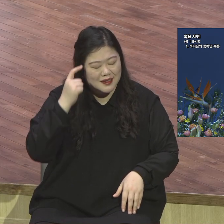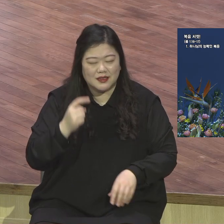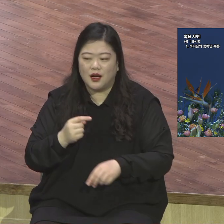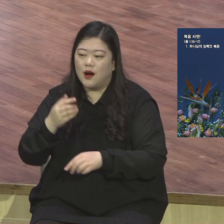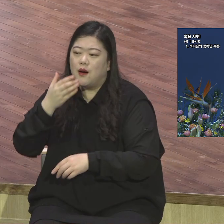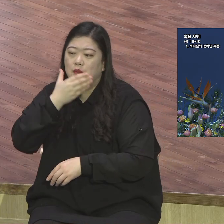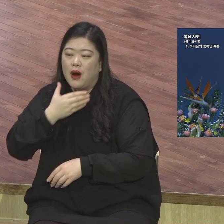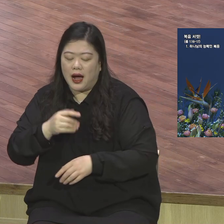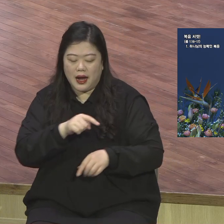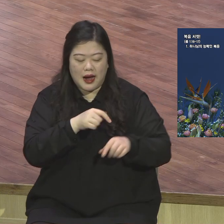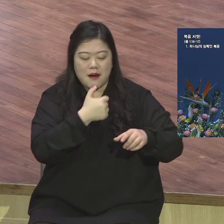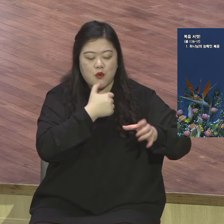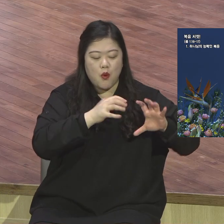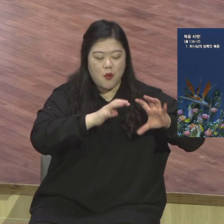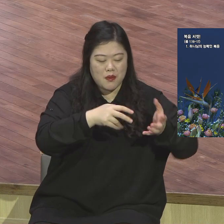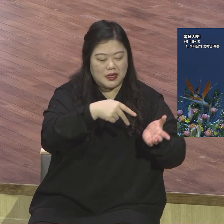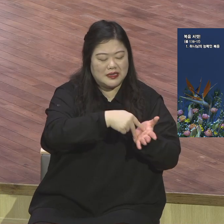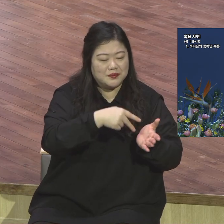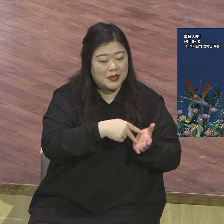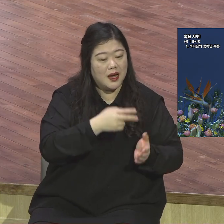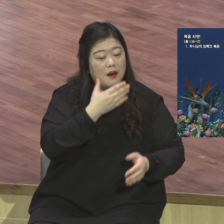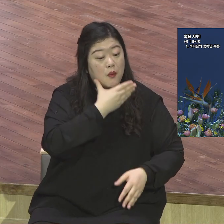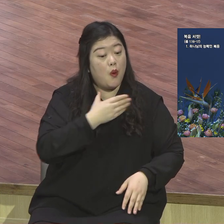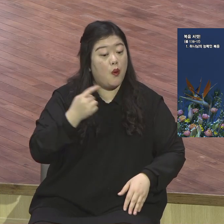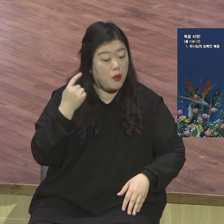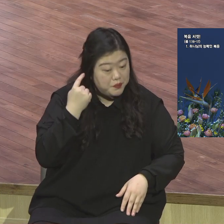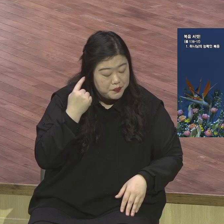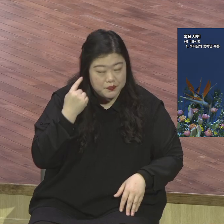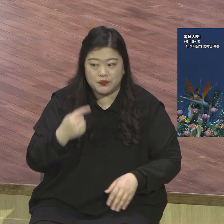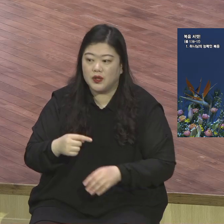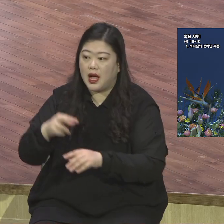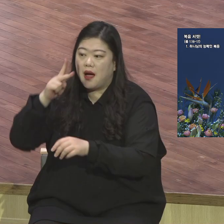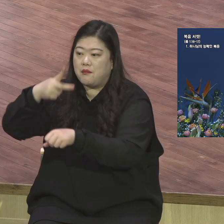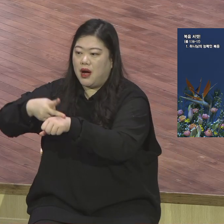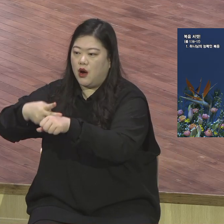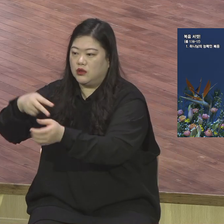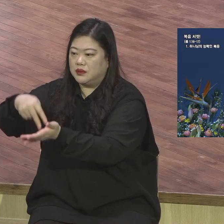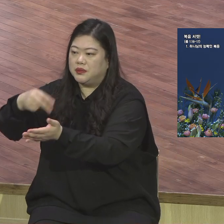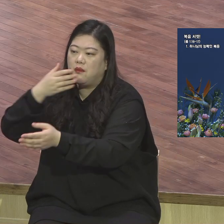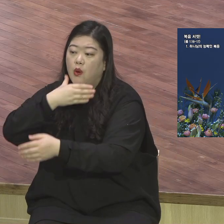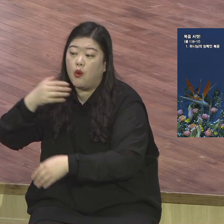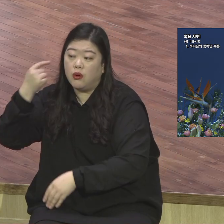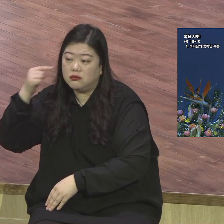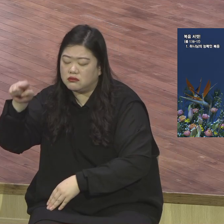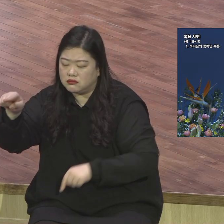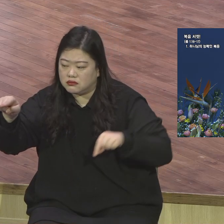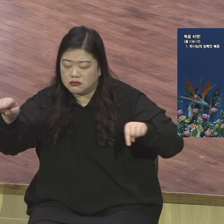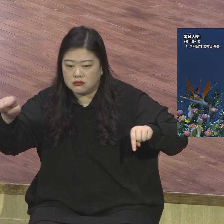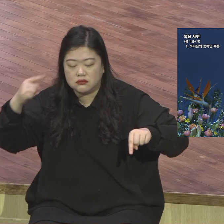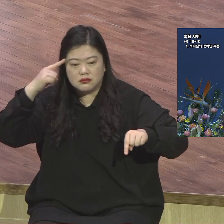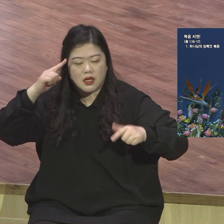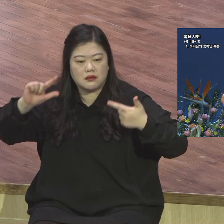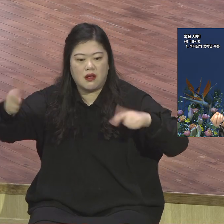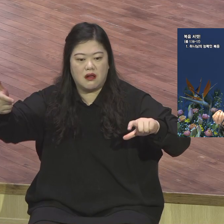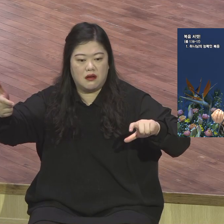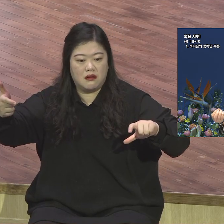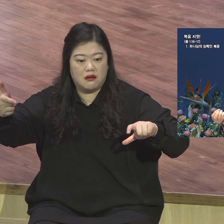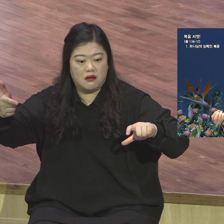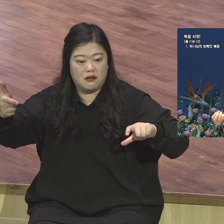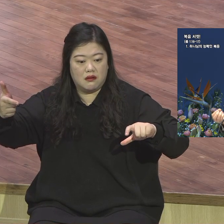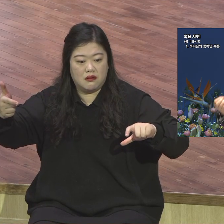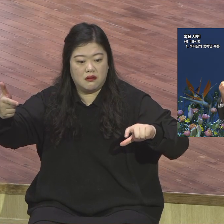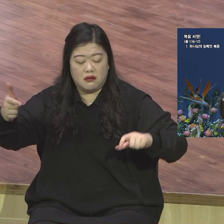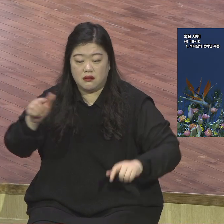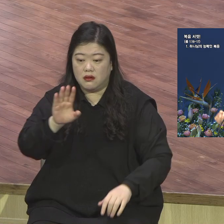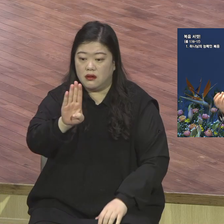바울이 전한 이 복음은 로마 황제 복음이 아니라 하나님의 복음이었어요. 핵심이 뭐예요? 복음이